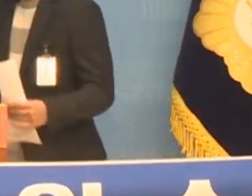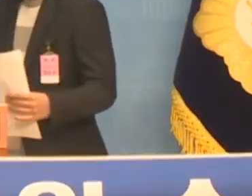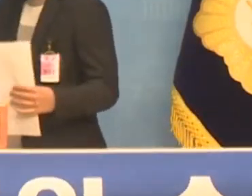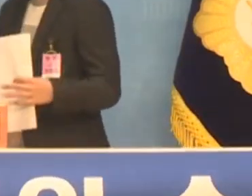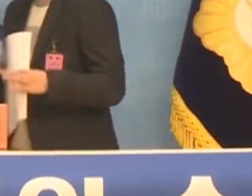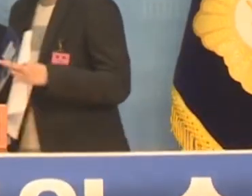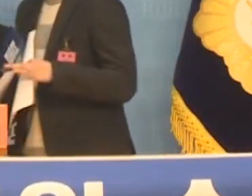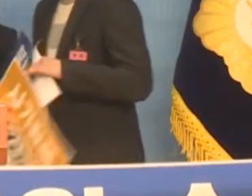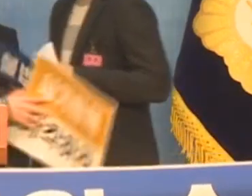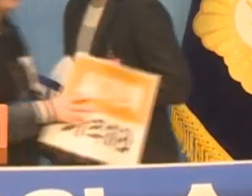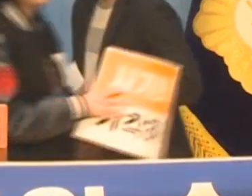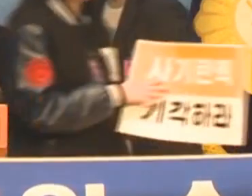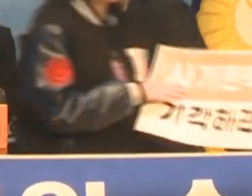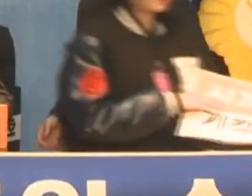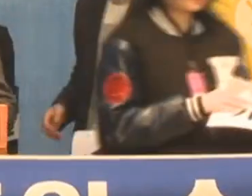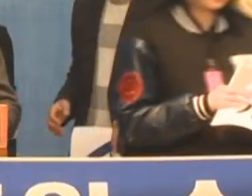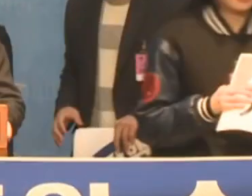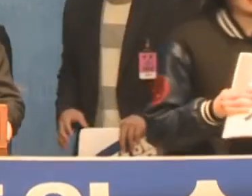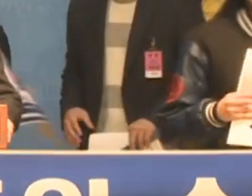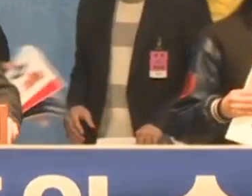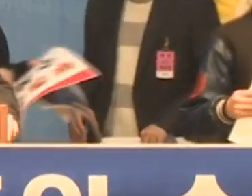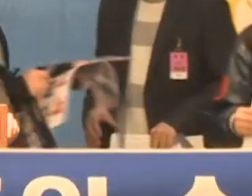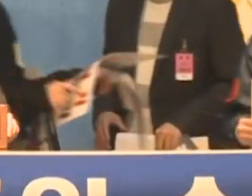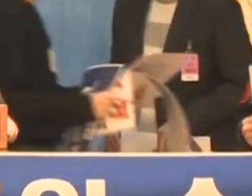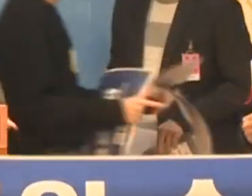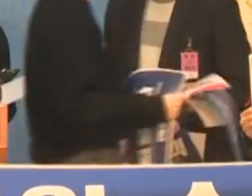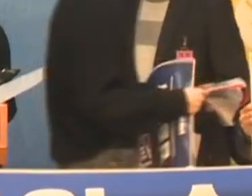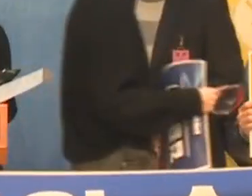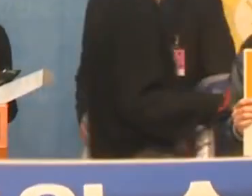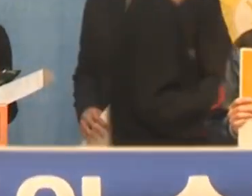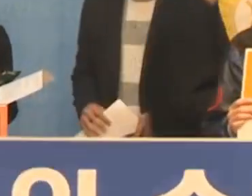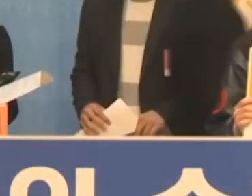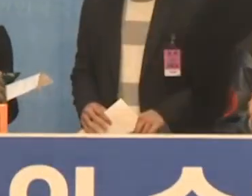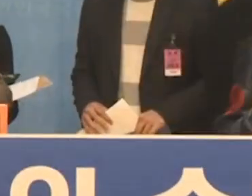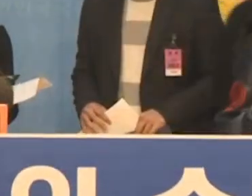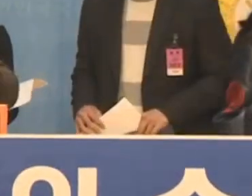성황대 나오는 걸로 합시다. 본으로는 항상 끝나기